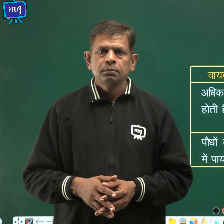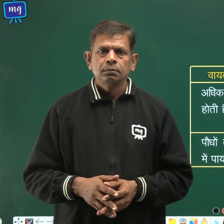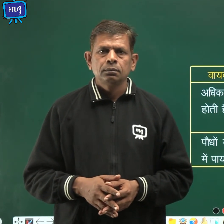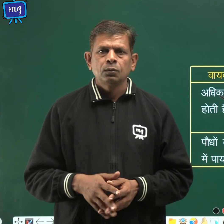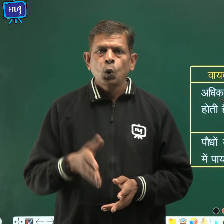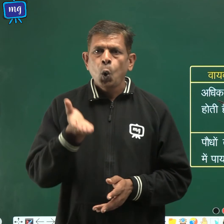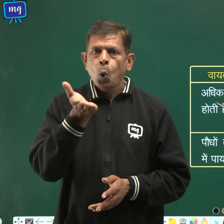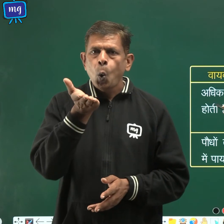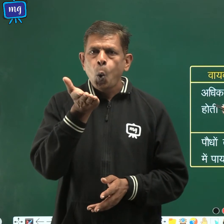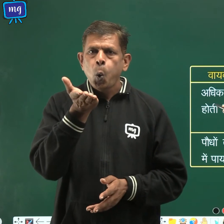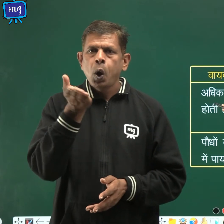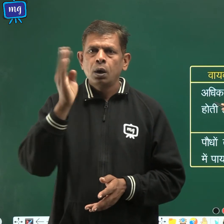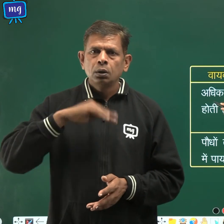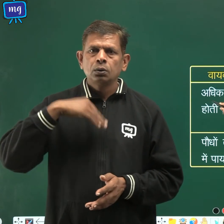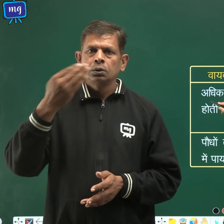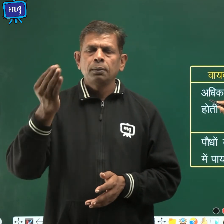वायवीय श्वसन में